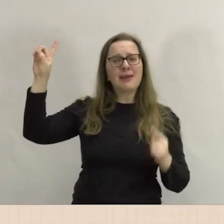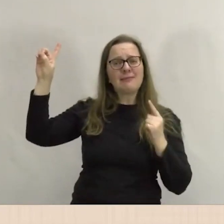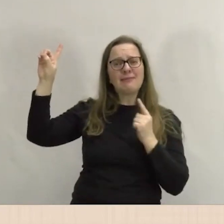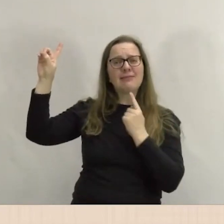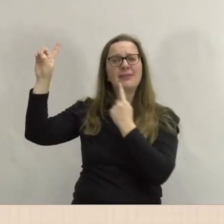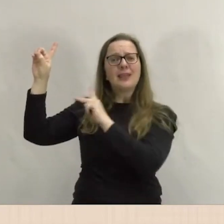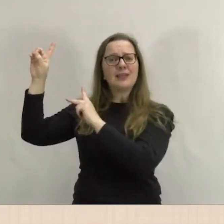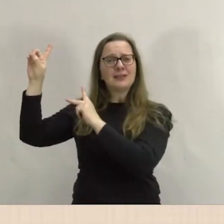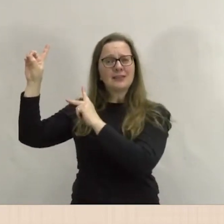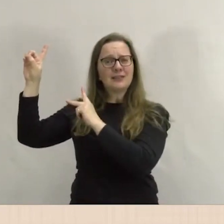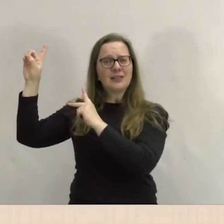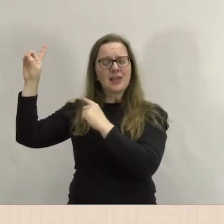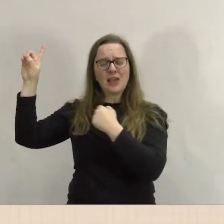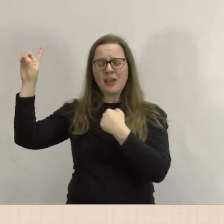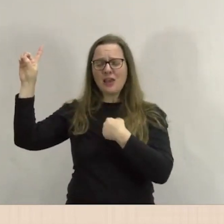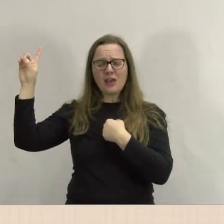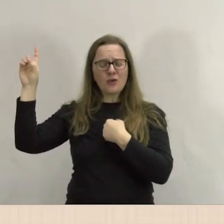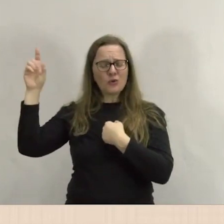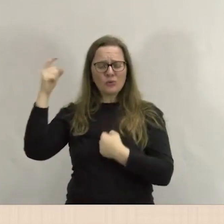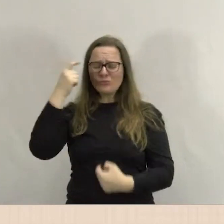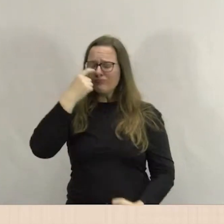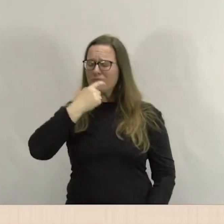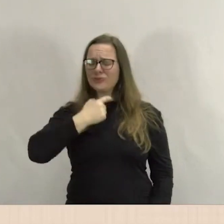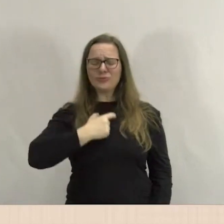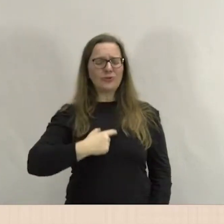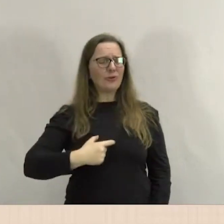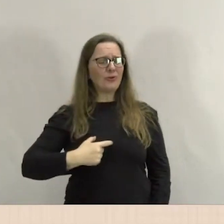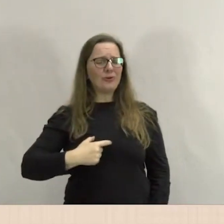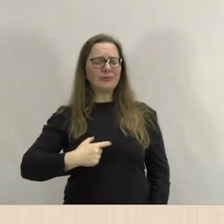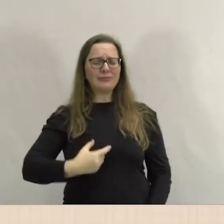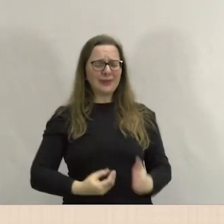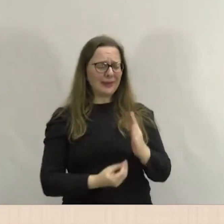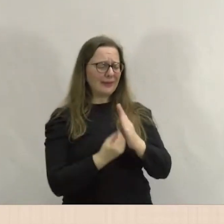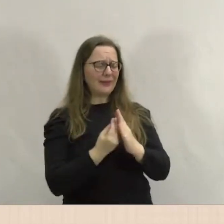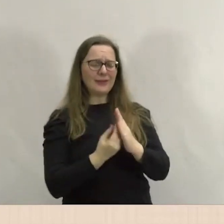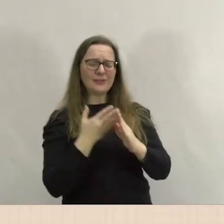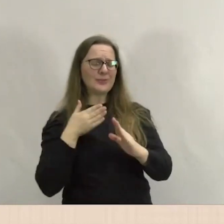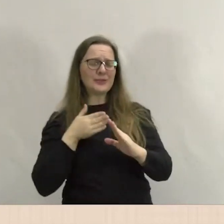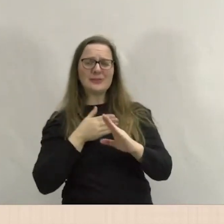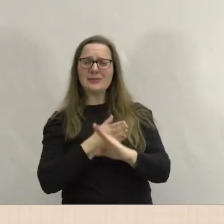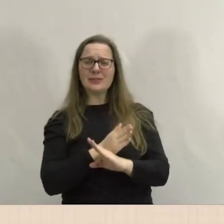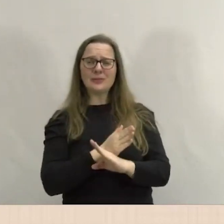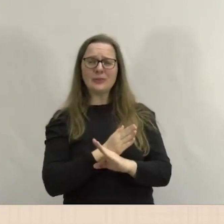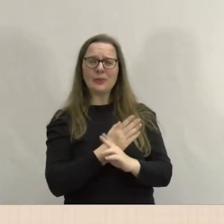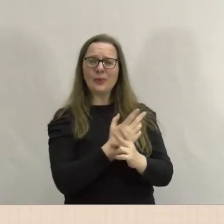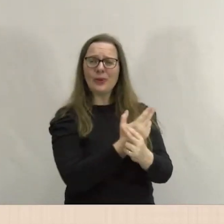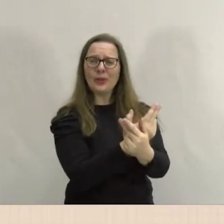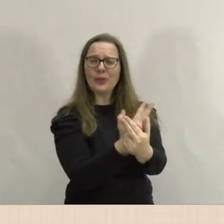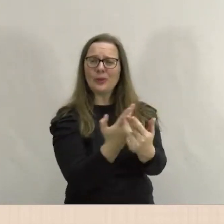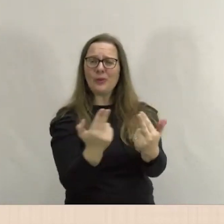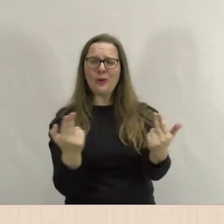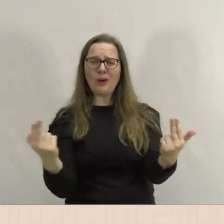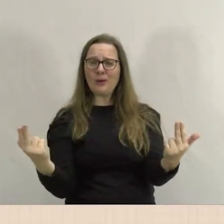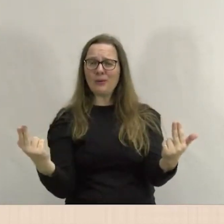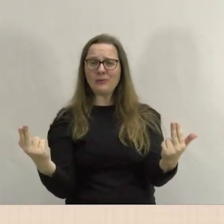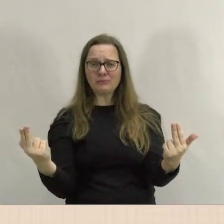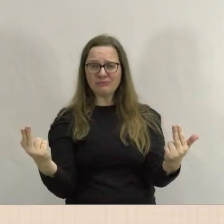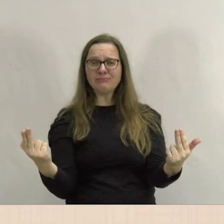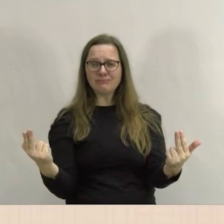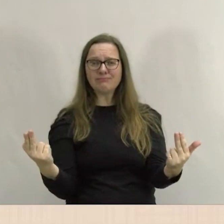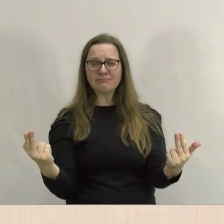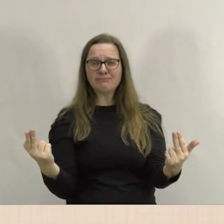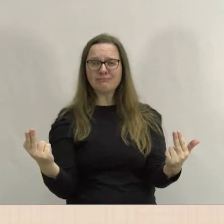Eu sou apenas um membro do corpo de Cristo, vocês são membros do corpo de Cristo. Todos nós, irmãos, fazemos essa obra.